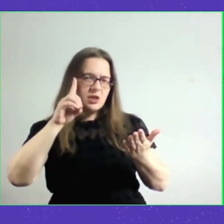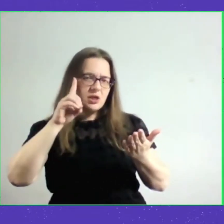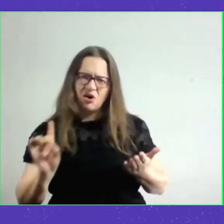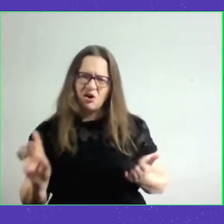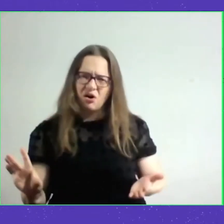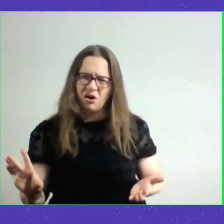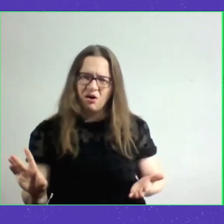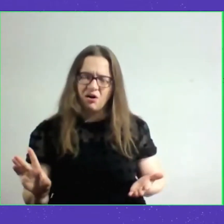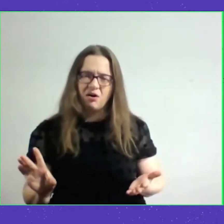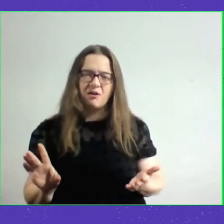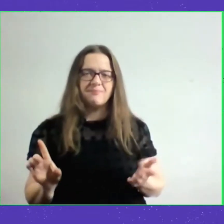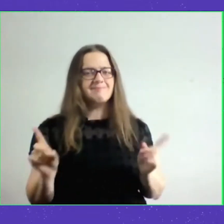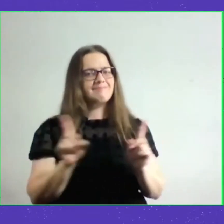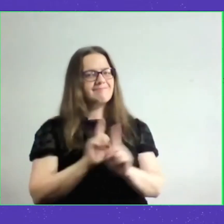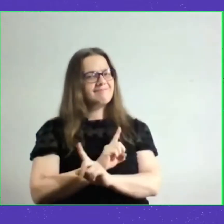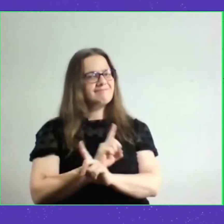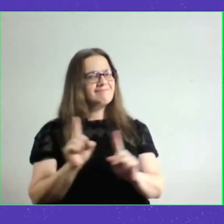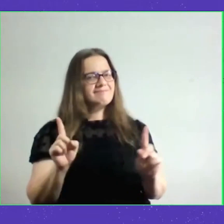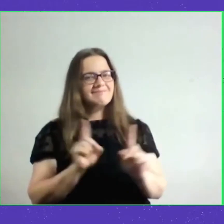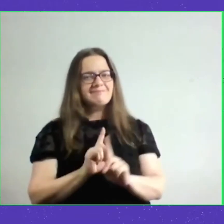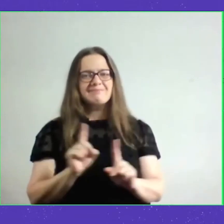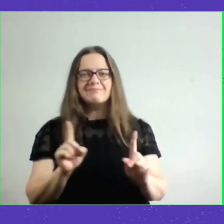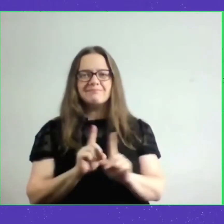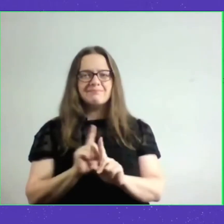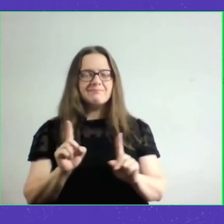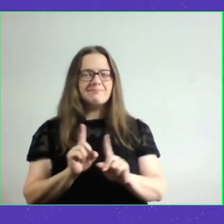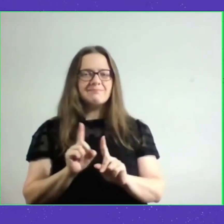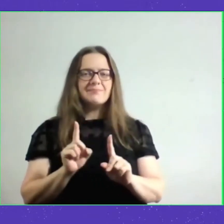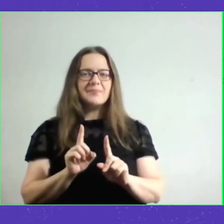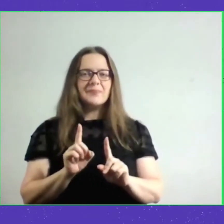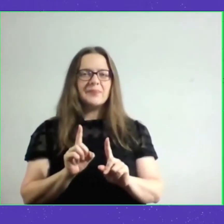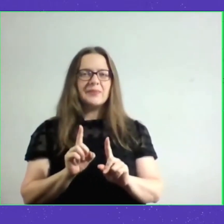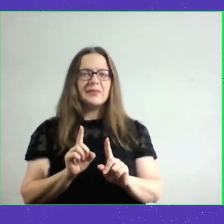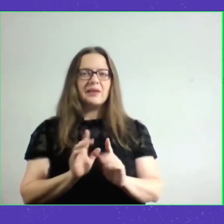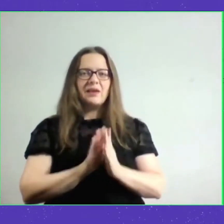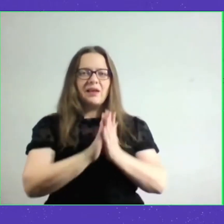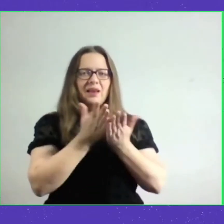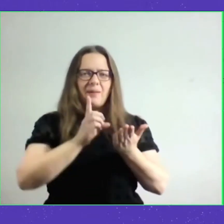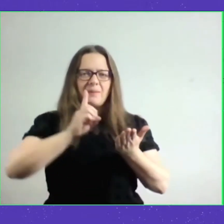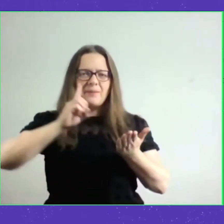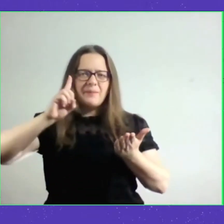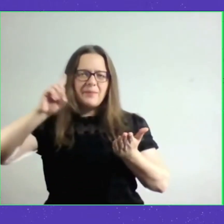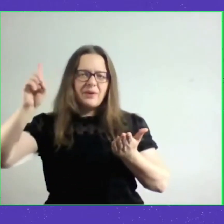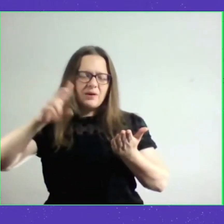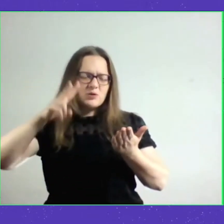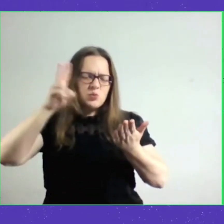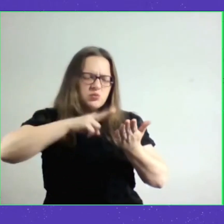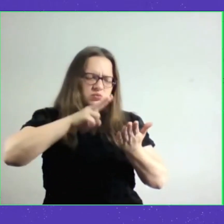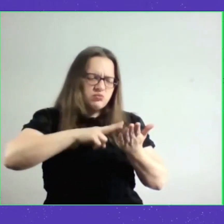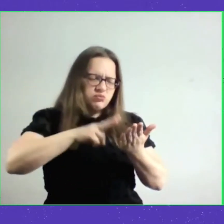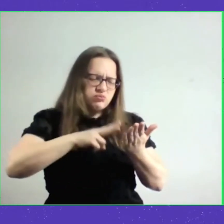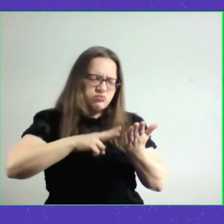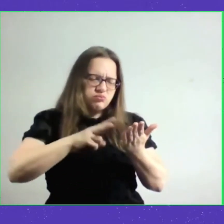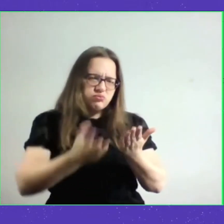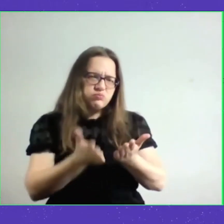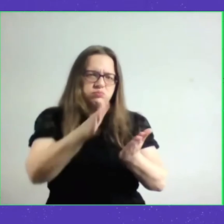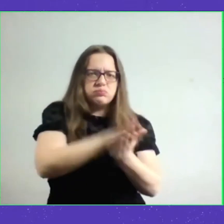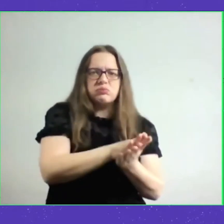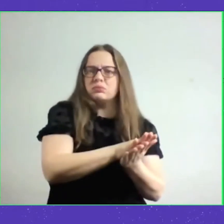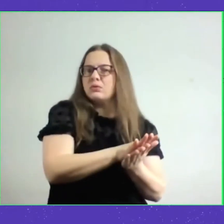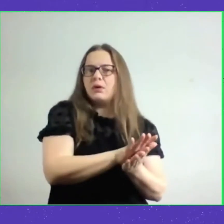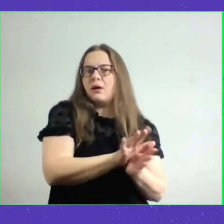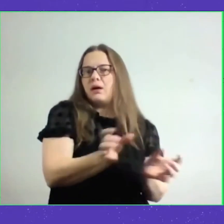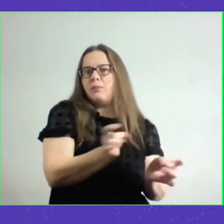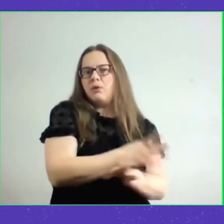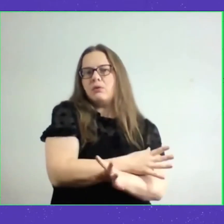Tantos, né? Li a Bíblia já de capa a capa. Mas e aí? Cadê o amor reverente